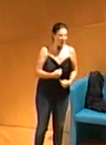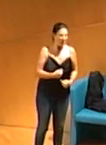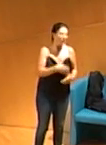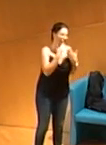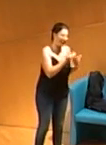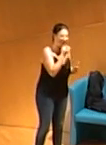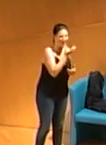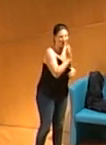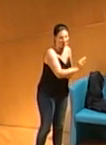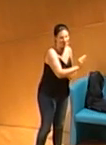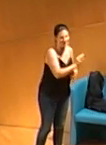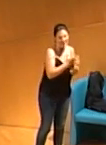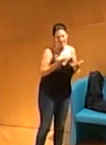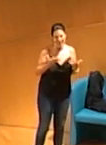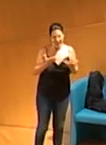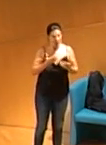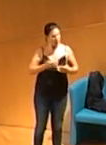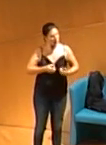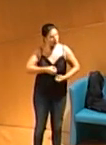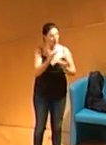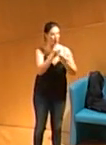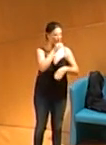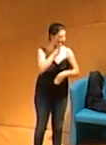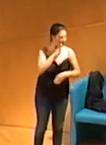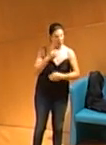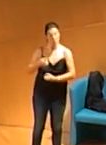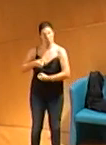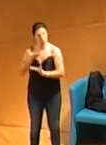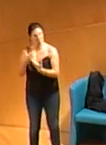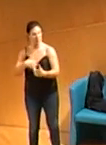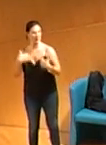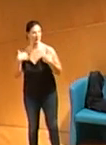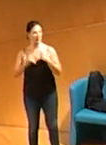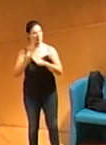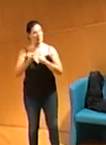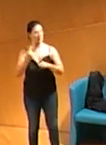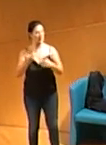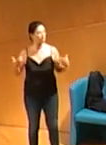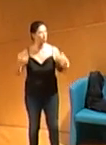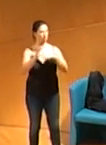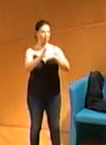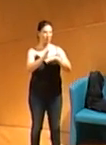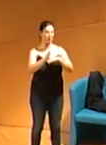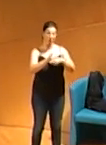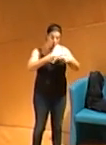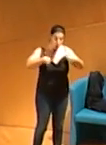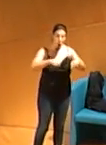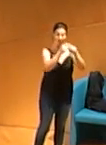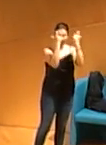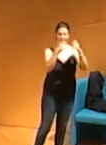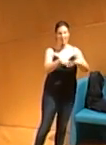que la parole des parents, mais c'est pas que la parole des spécialistes. On est spécialistes, nous